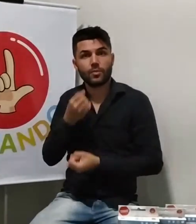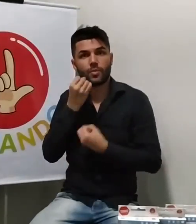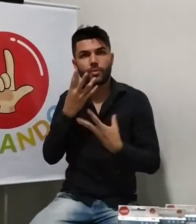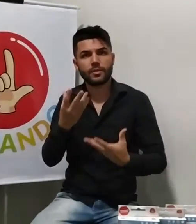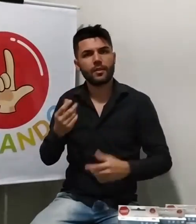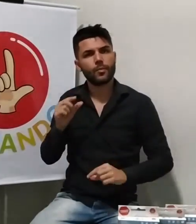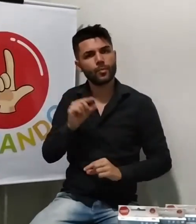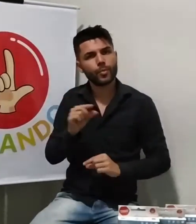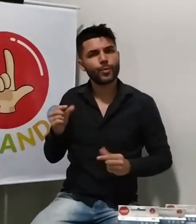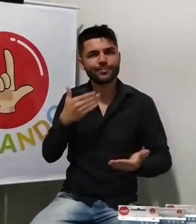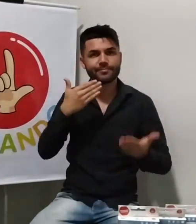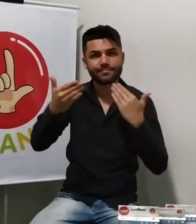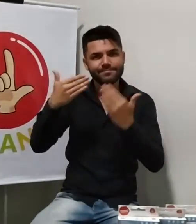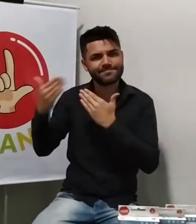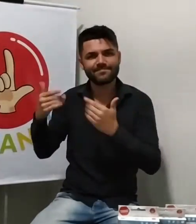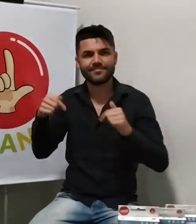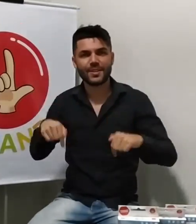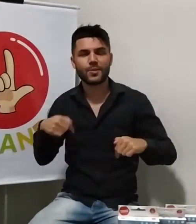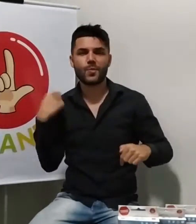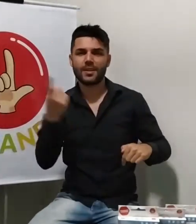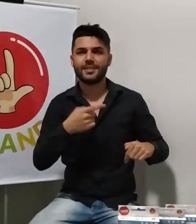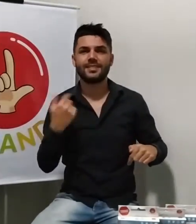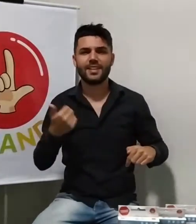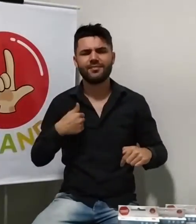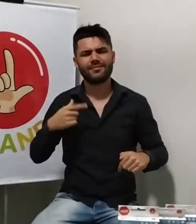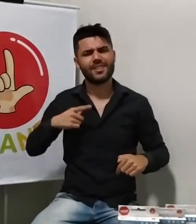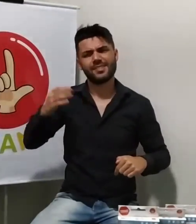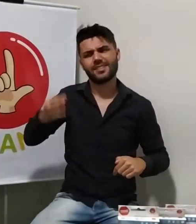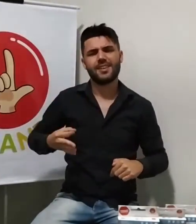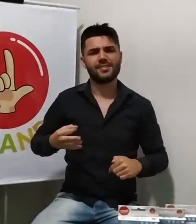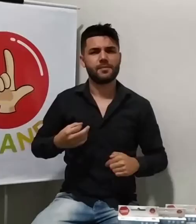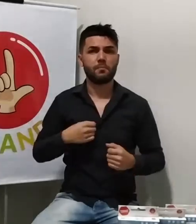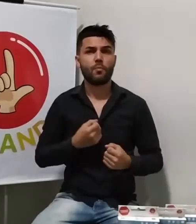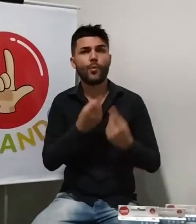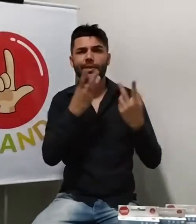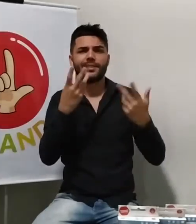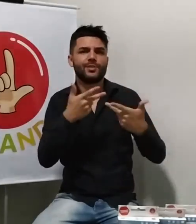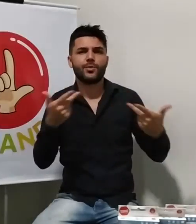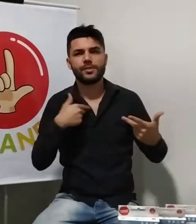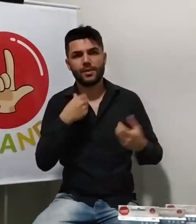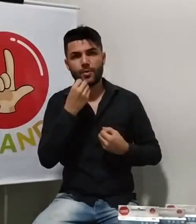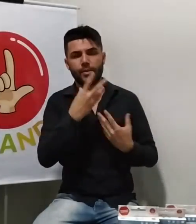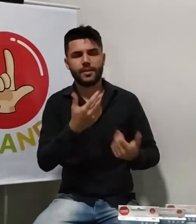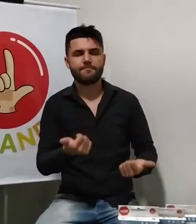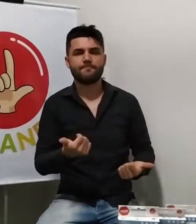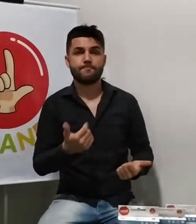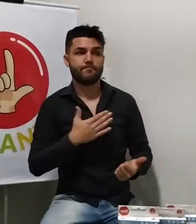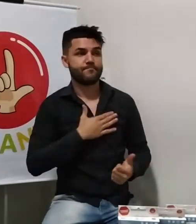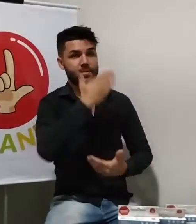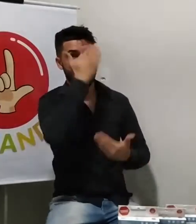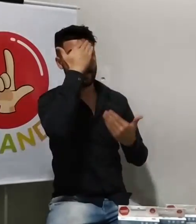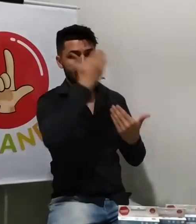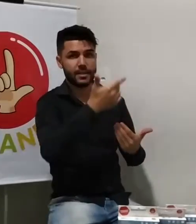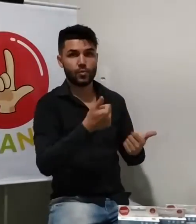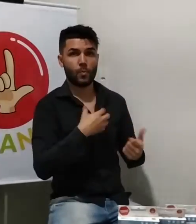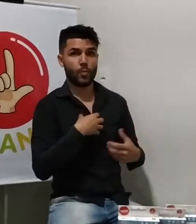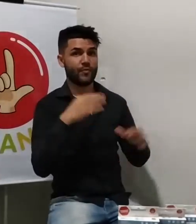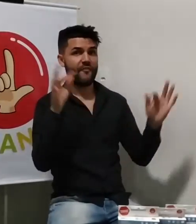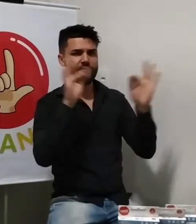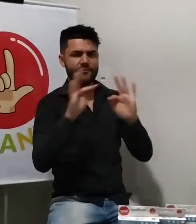com a gente. Com certeza você tem muito mais para falar, cara. Foi uma honra, eu fiquei super feliz aí do convite de estar aqui hoje com você, porque você é um cara que me